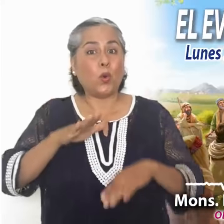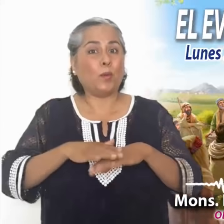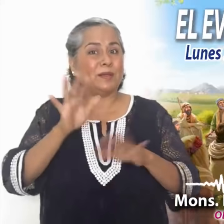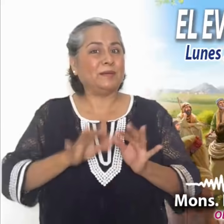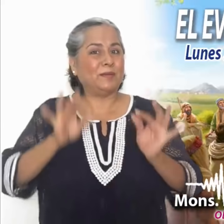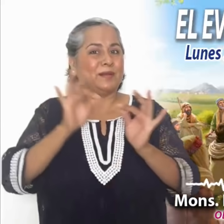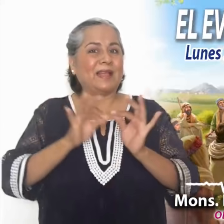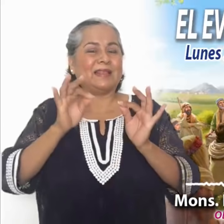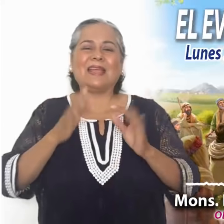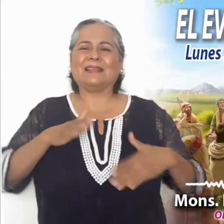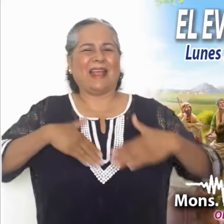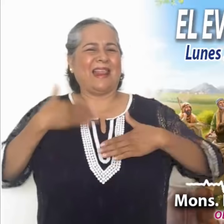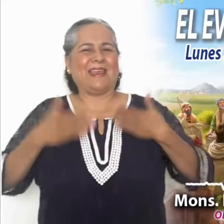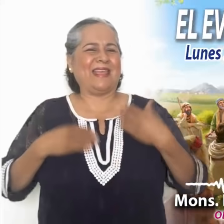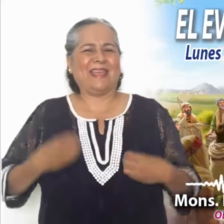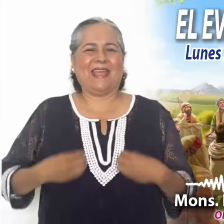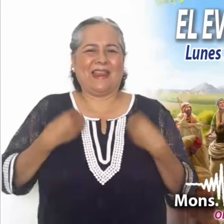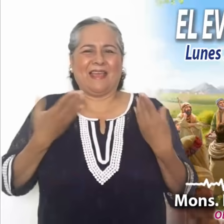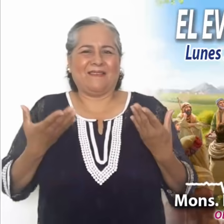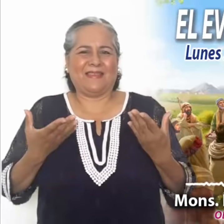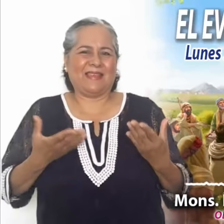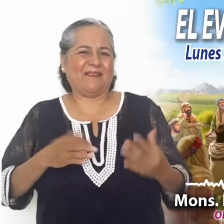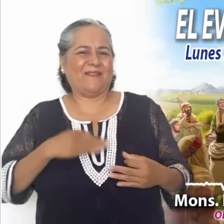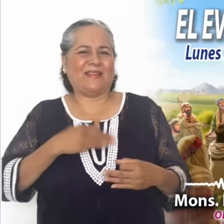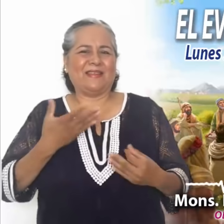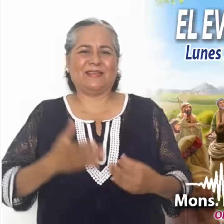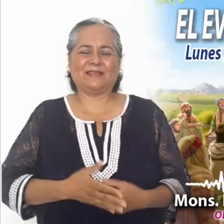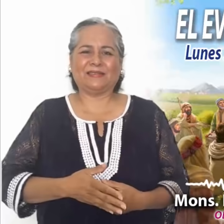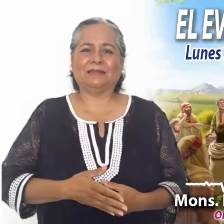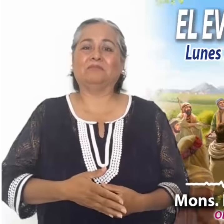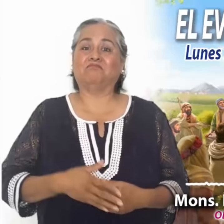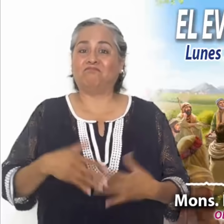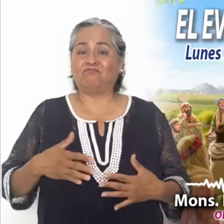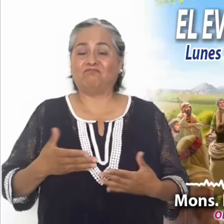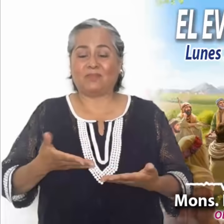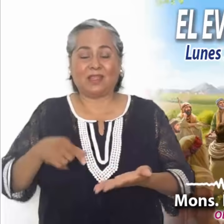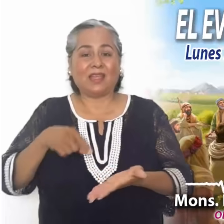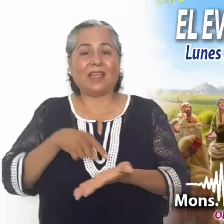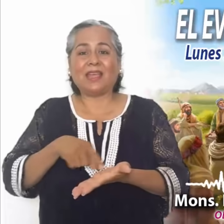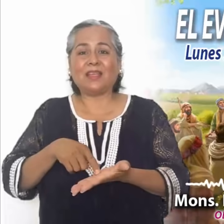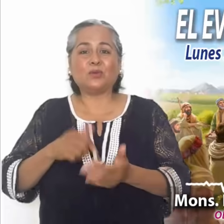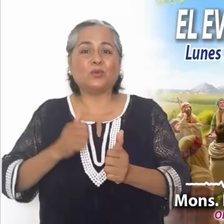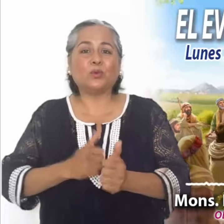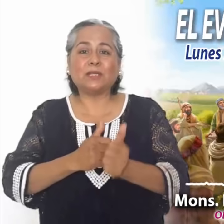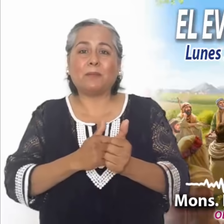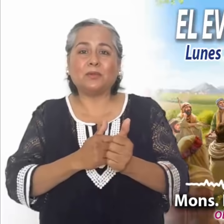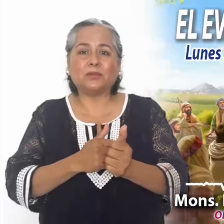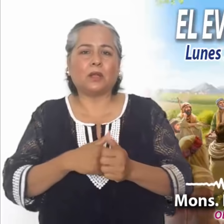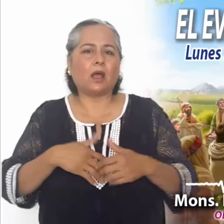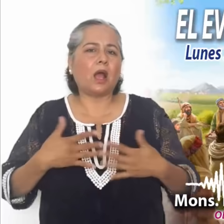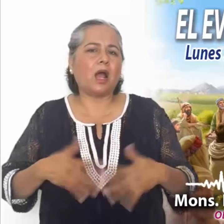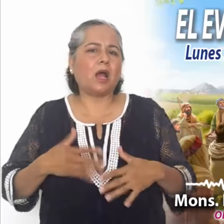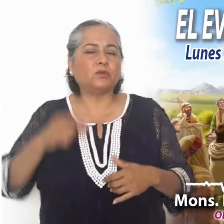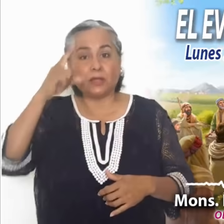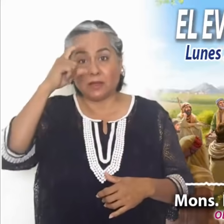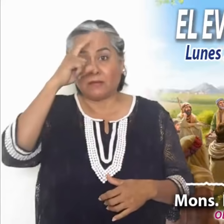Negro panorama se presenta para aquellos discípulos, pues son considerados paganos por un lado y